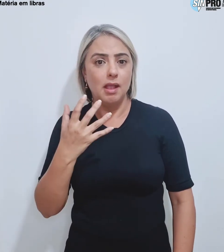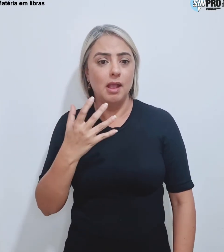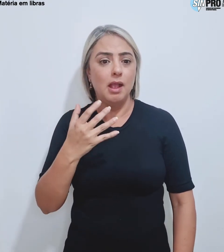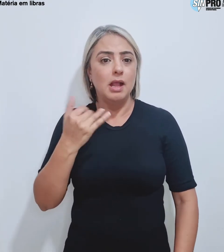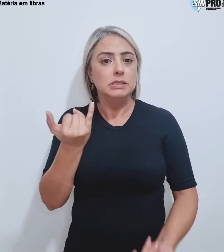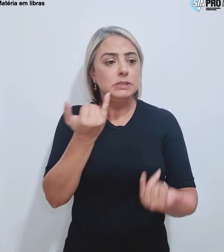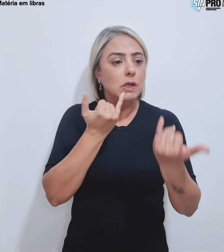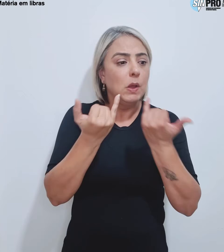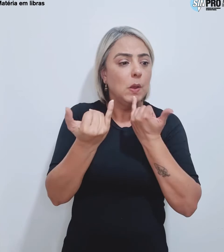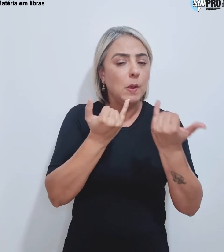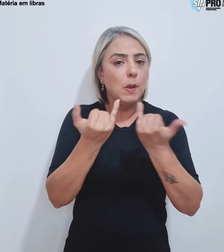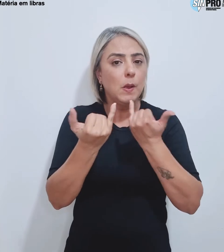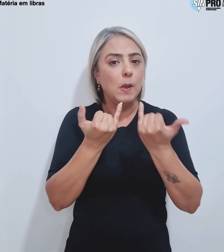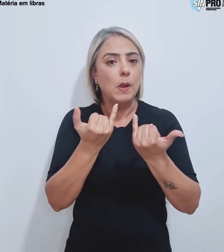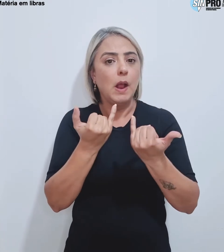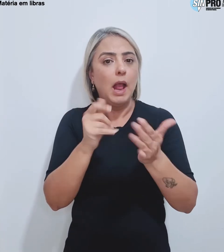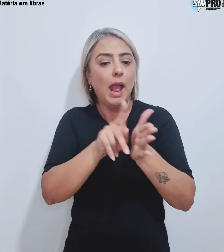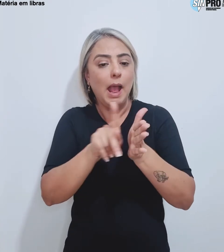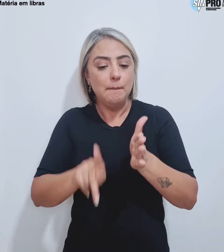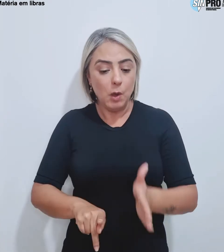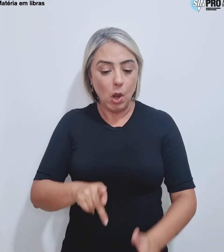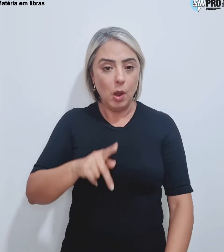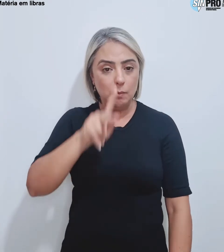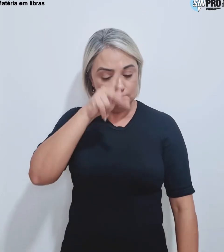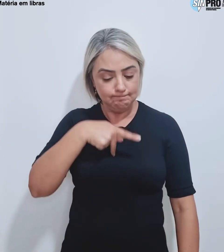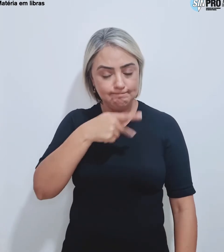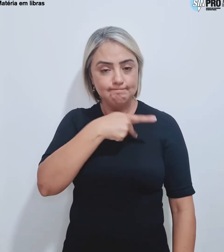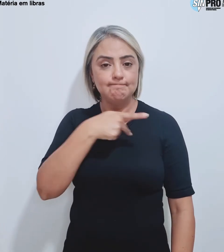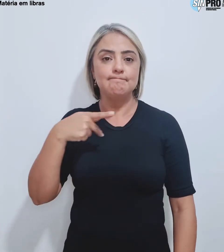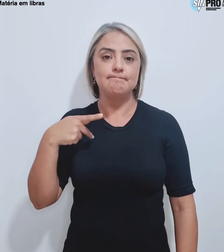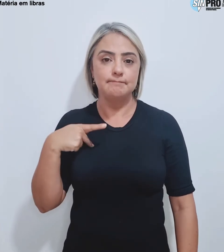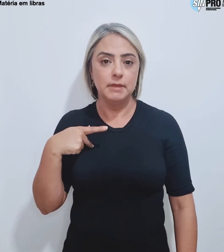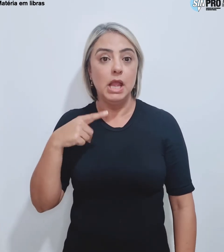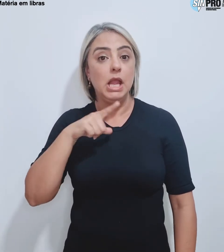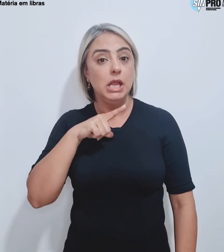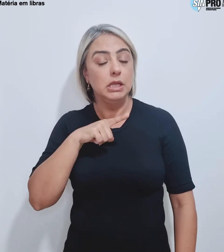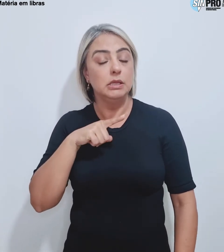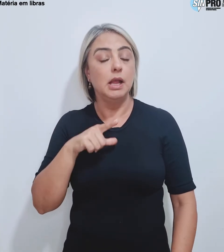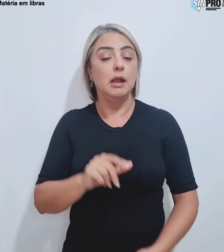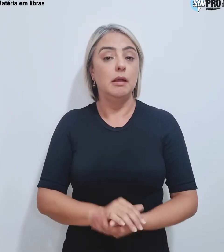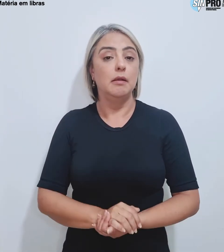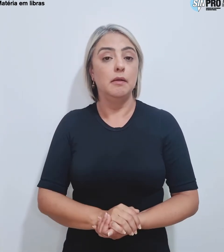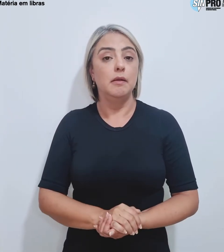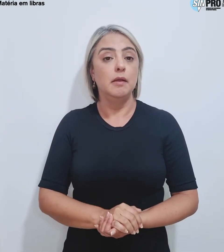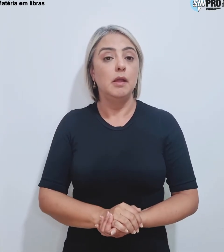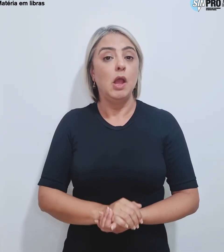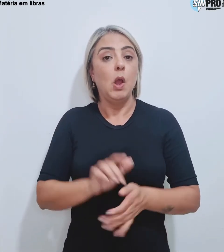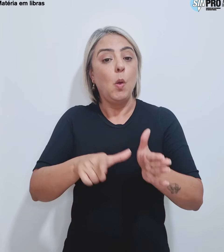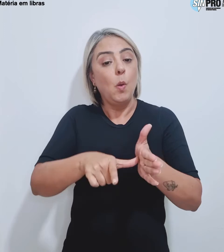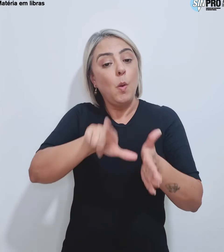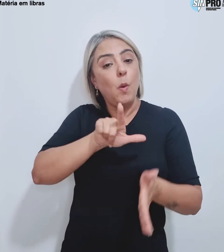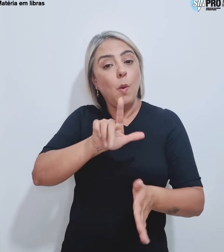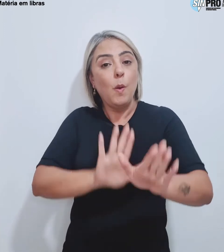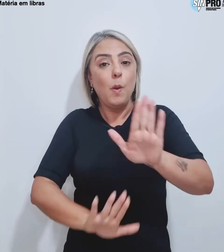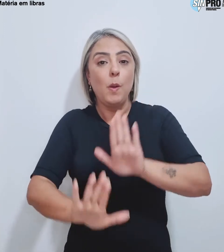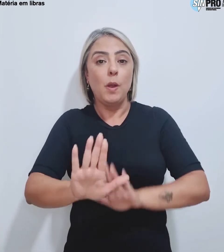decisões informadas sobre a própria saúde. Isso tem a ver com prevenção